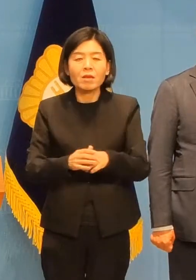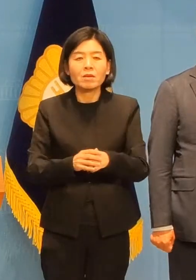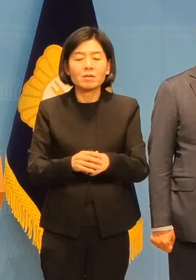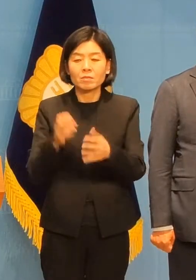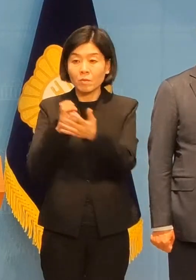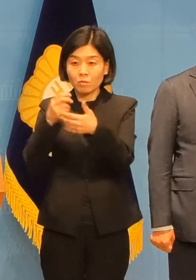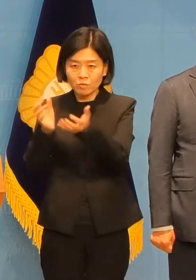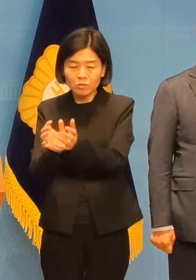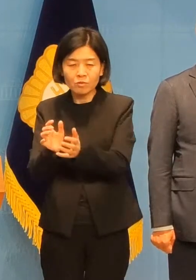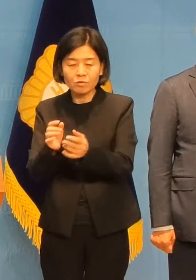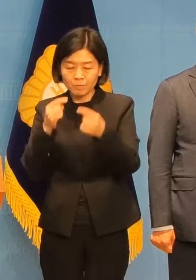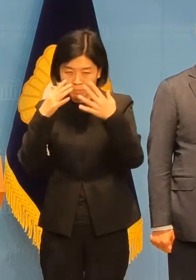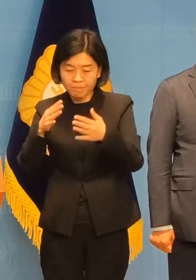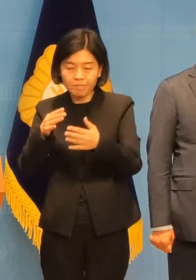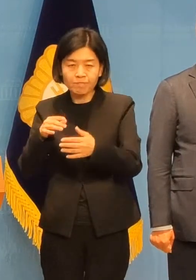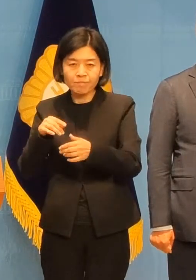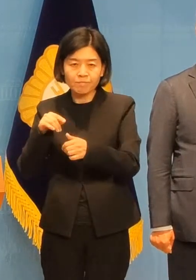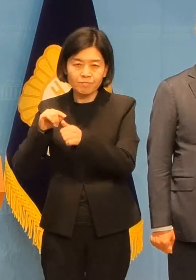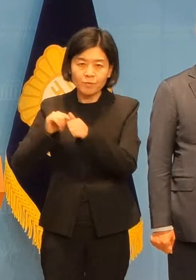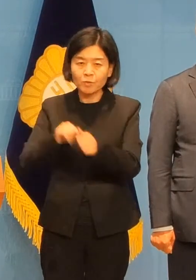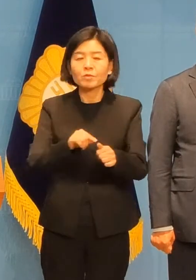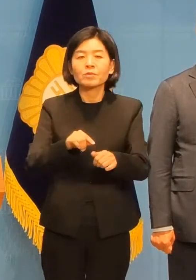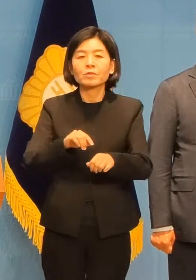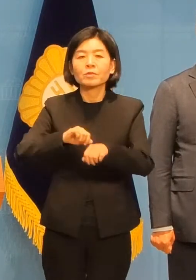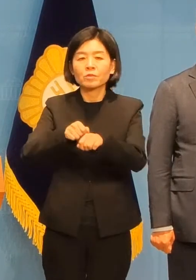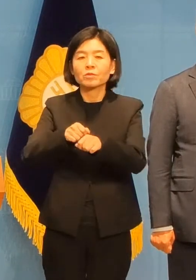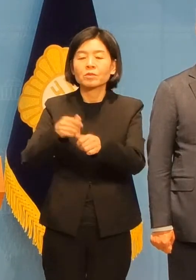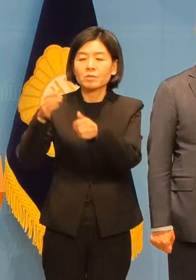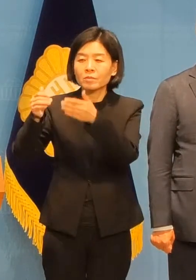따른 강력한 조치를 취하기 바랍니다.